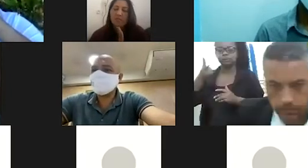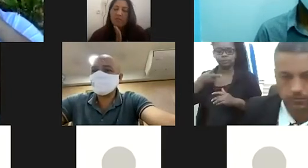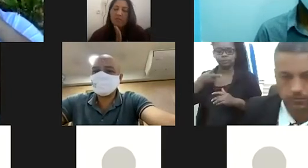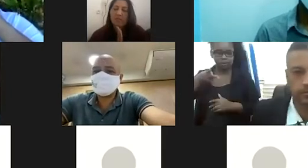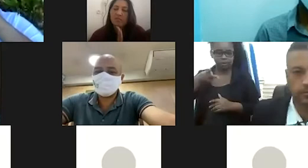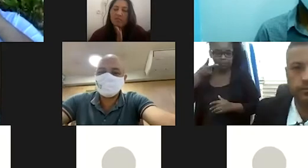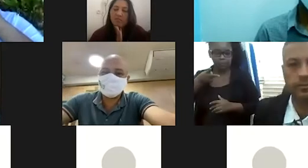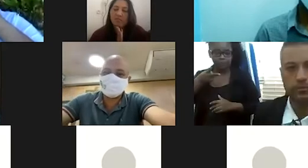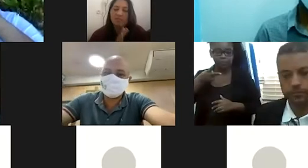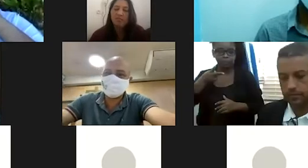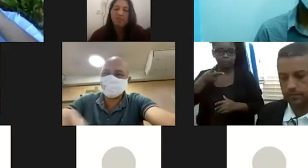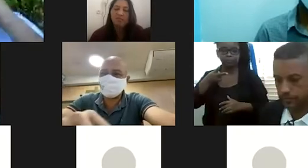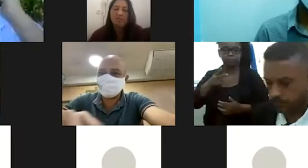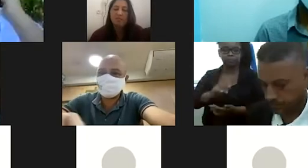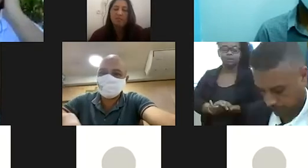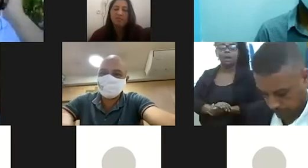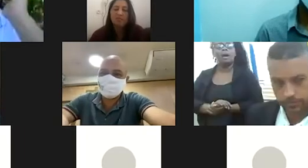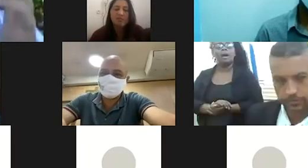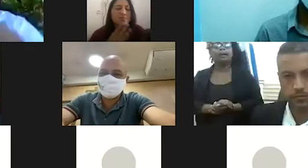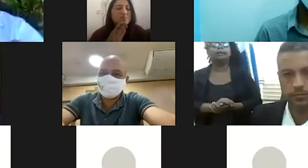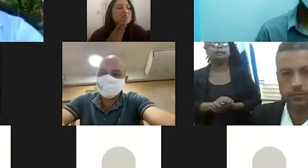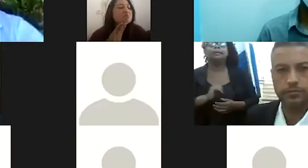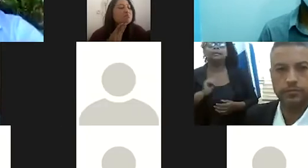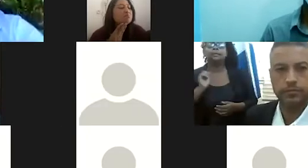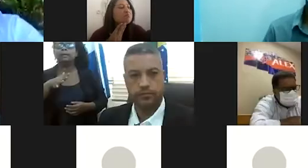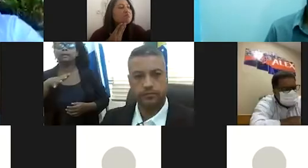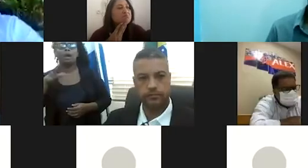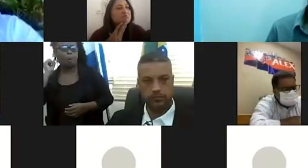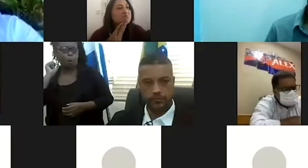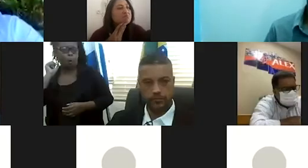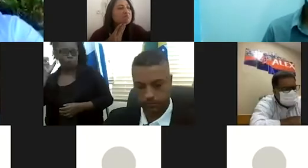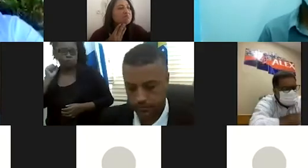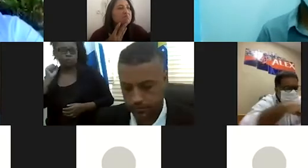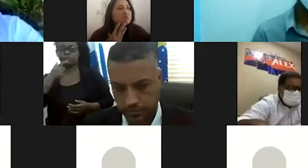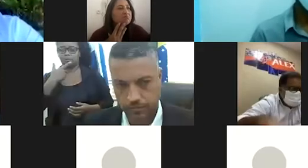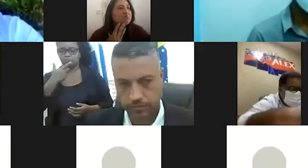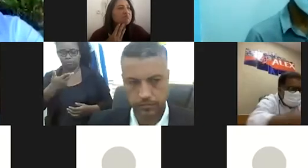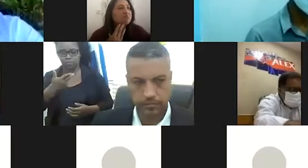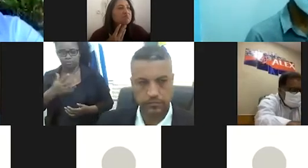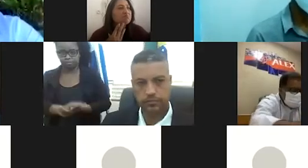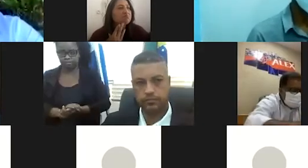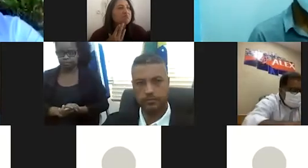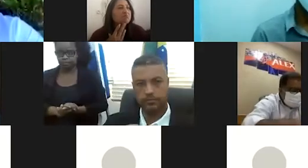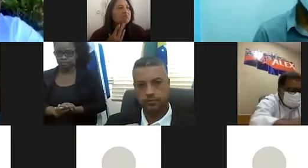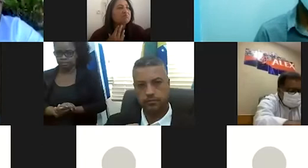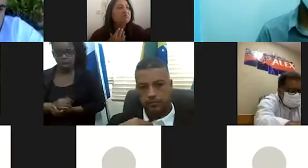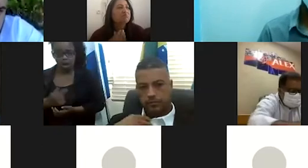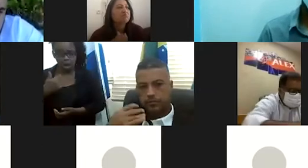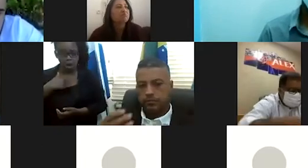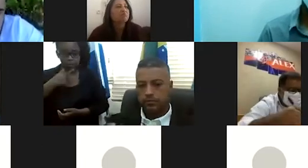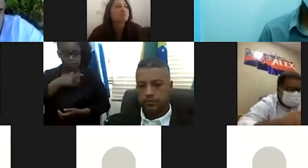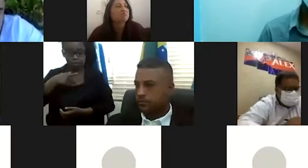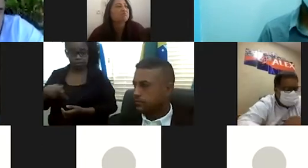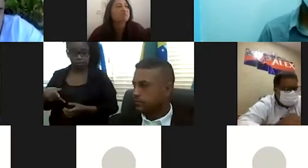que estão ao alcance da minha voz. Eu, como presidente da Comissão de Segurança,